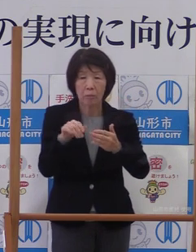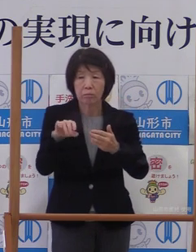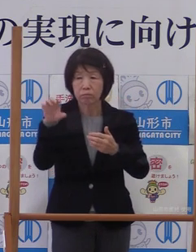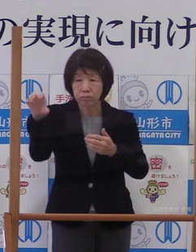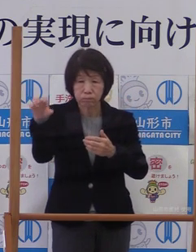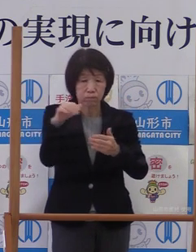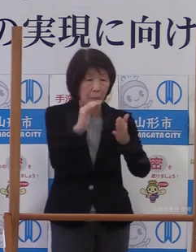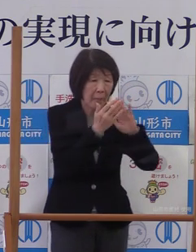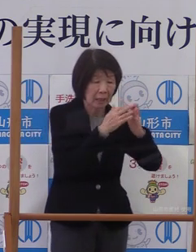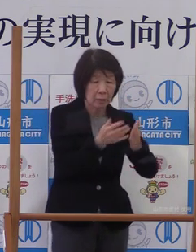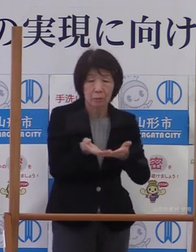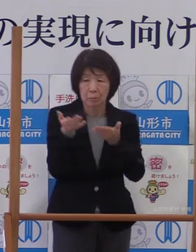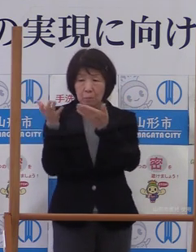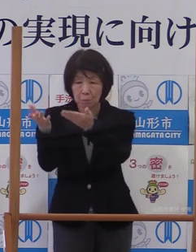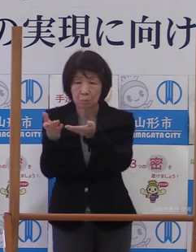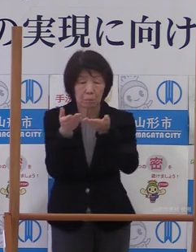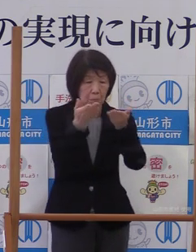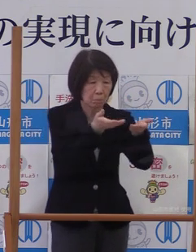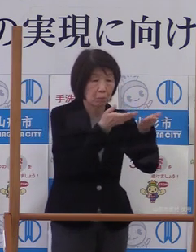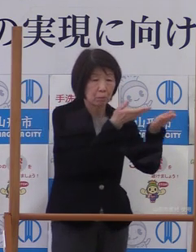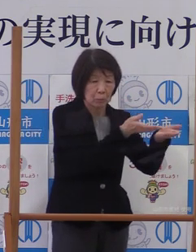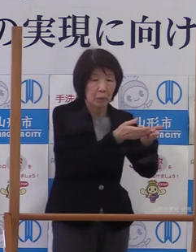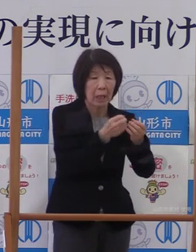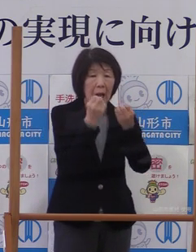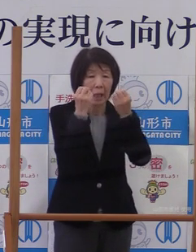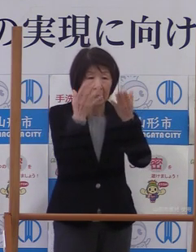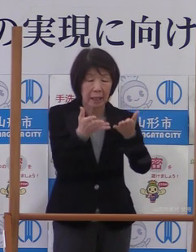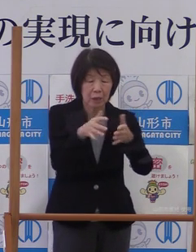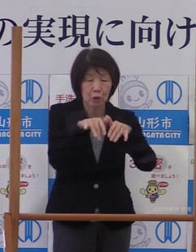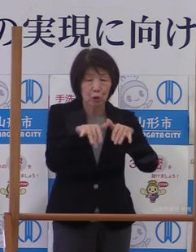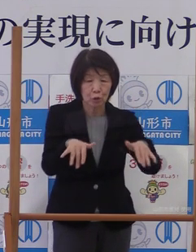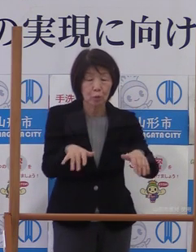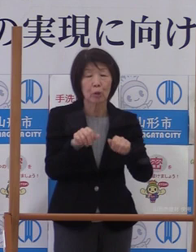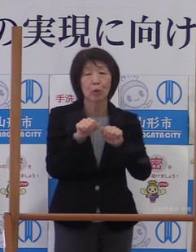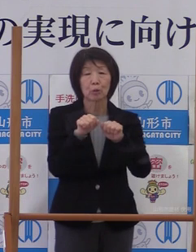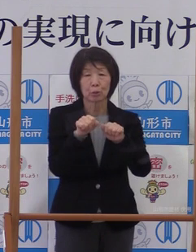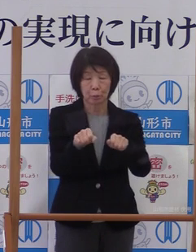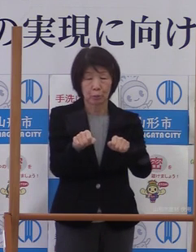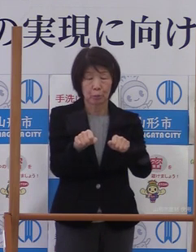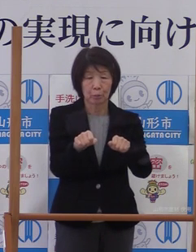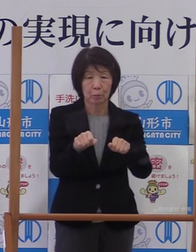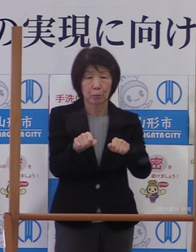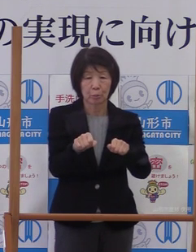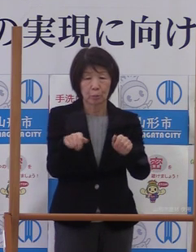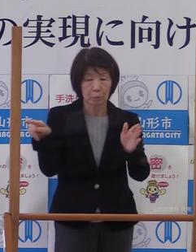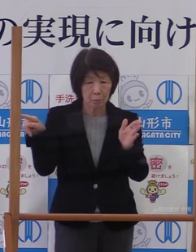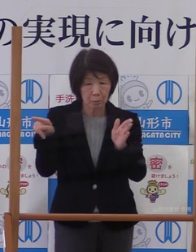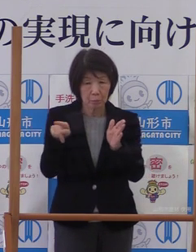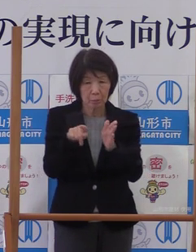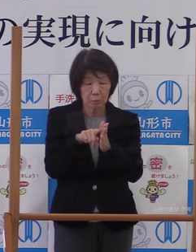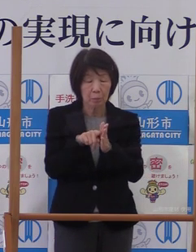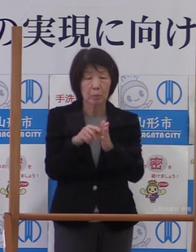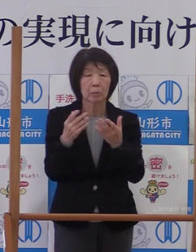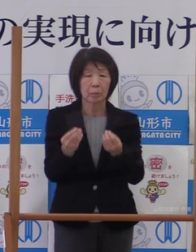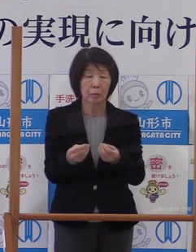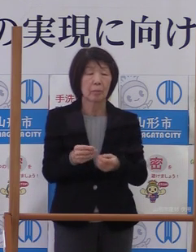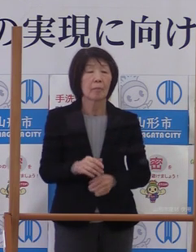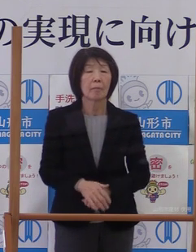という仕組みをですね、新たに作ろうということで、このここに至ったということなので、一